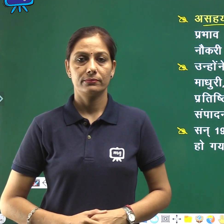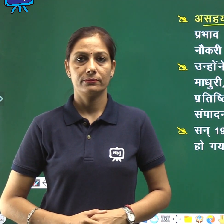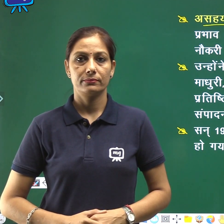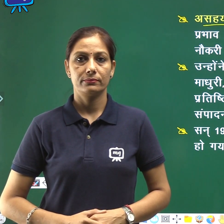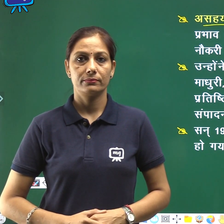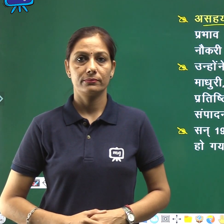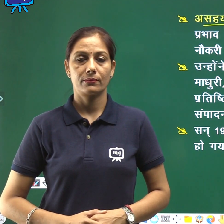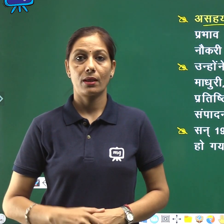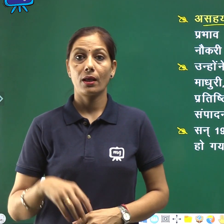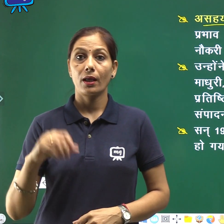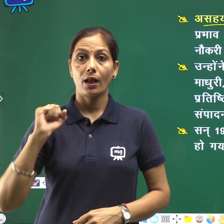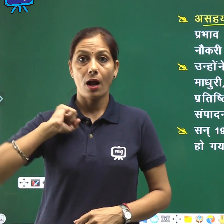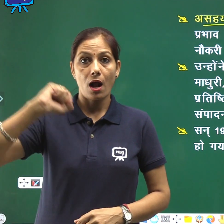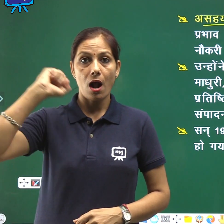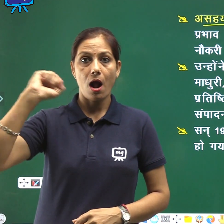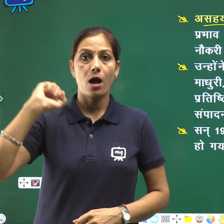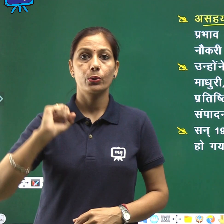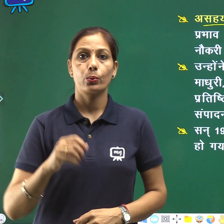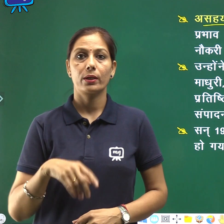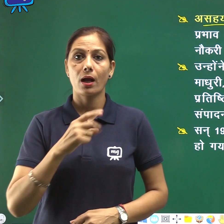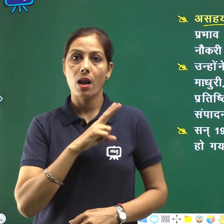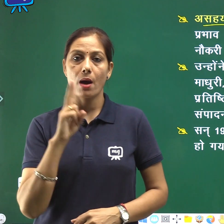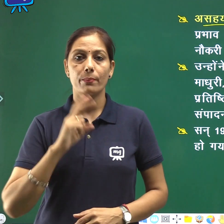असहयोग आंदोलन के